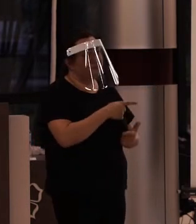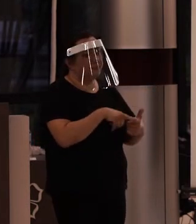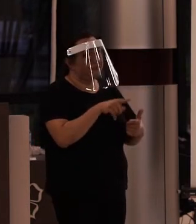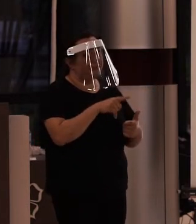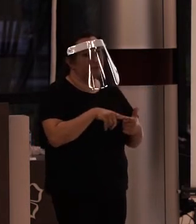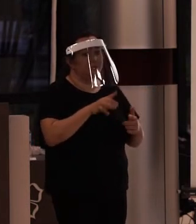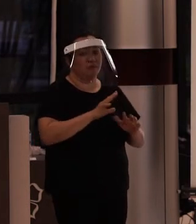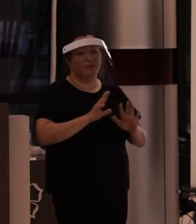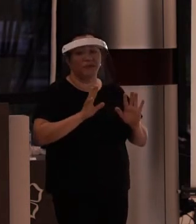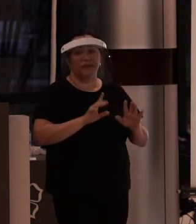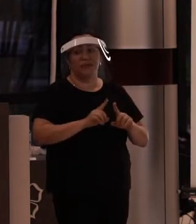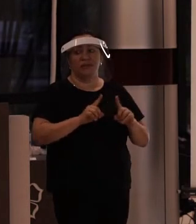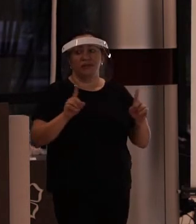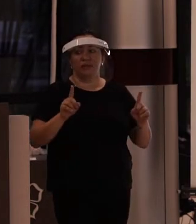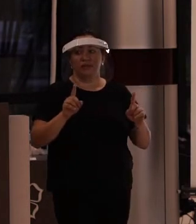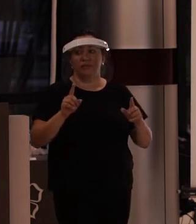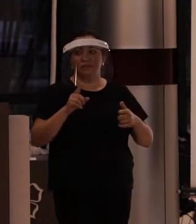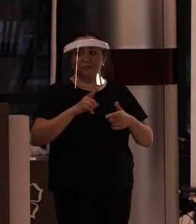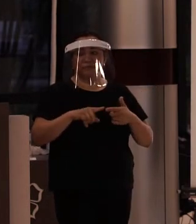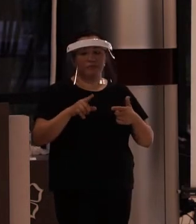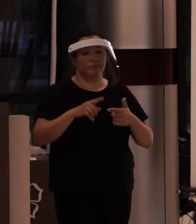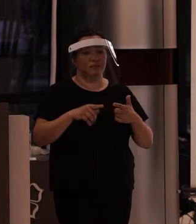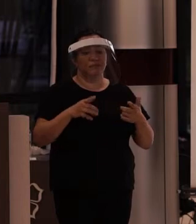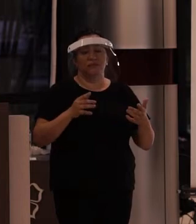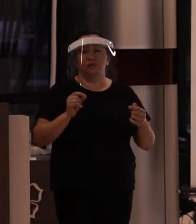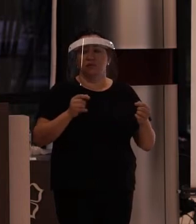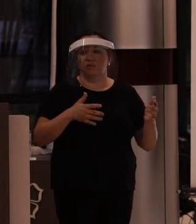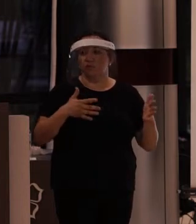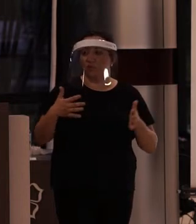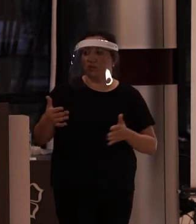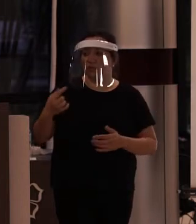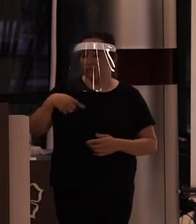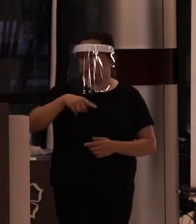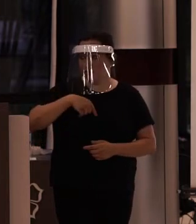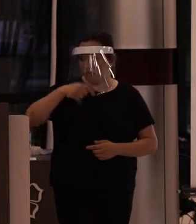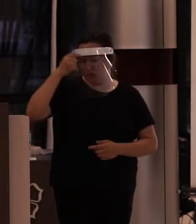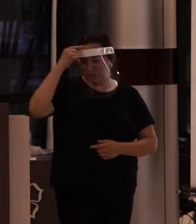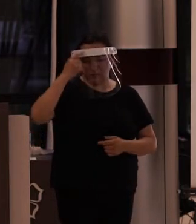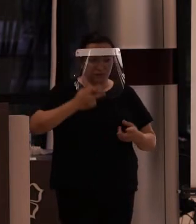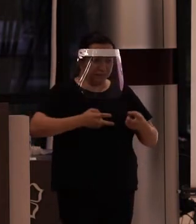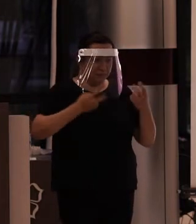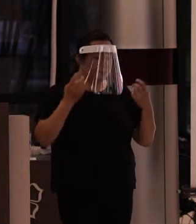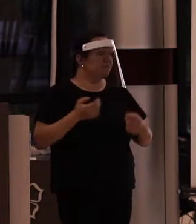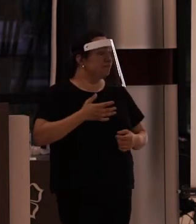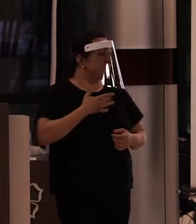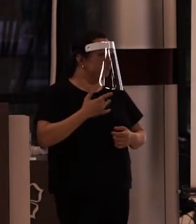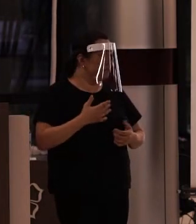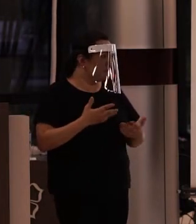está afetando o companheiro do lado. Então se a gente não detectar